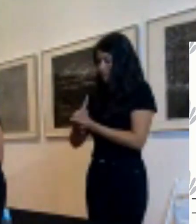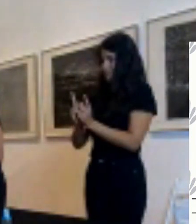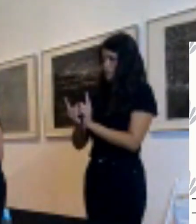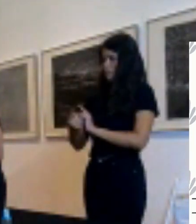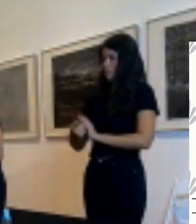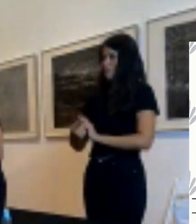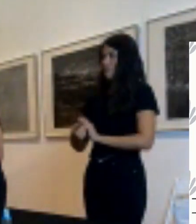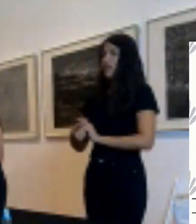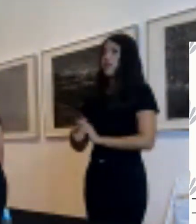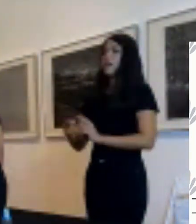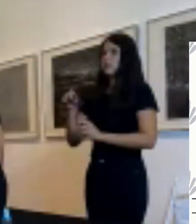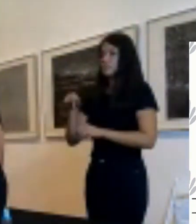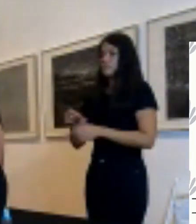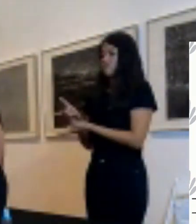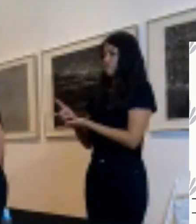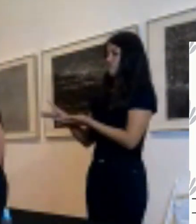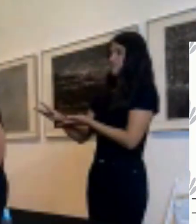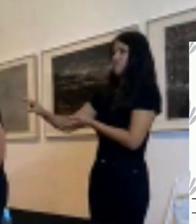absolutamente excluido.